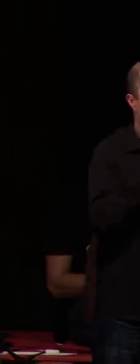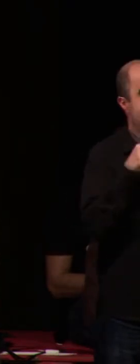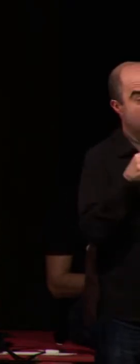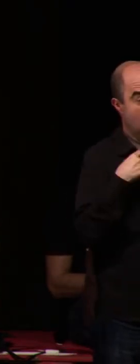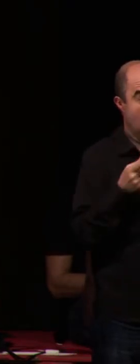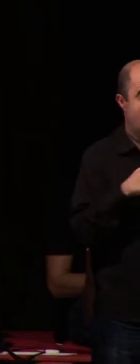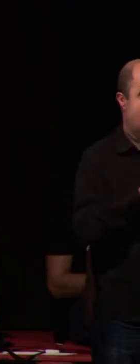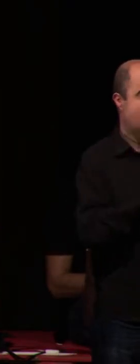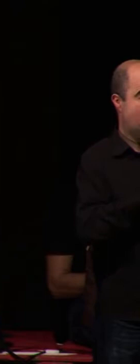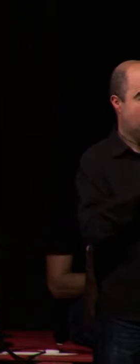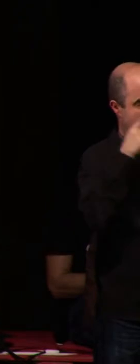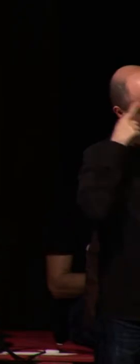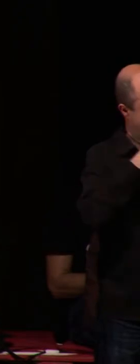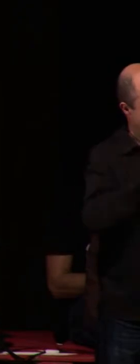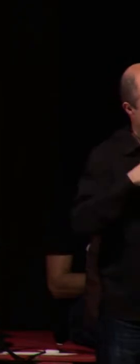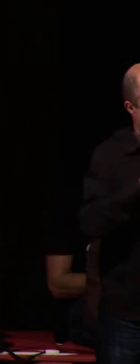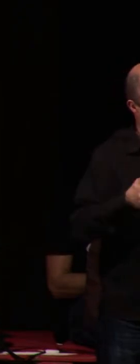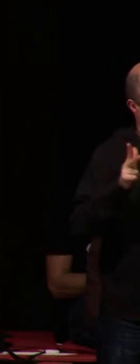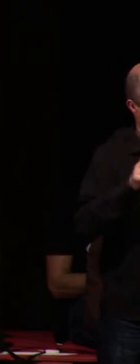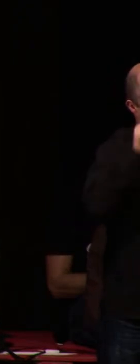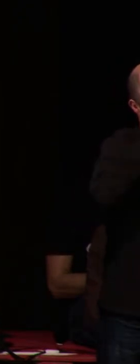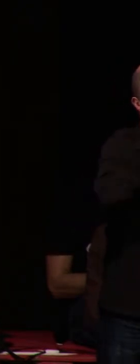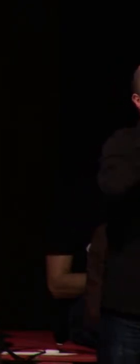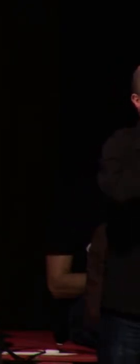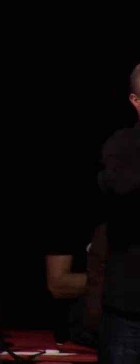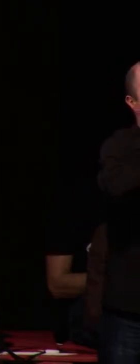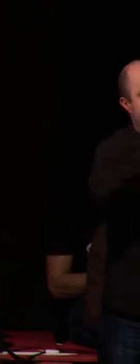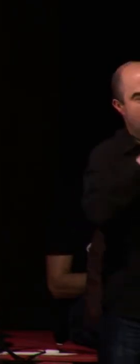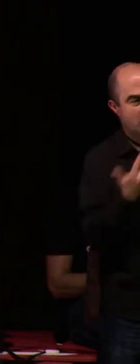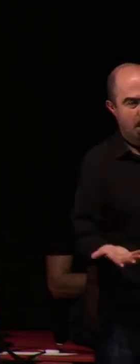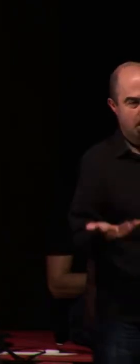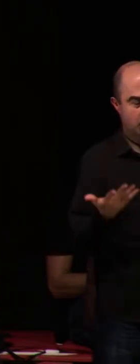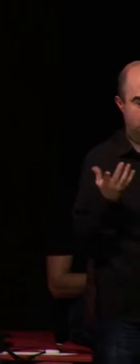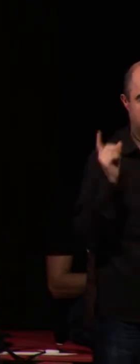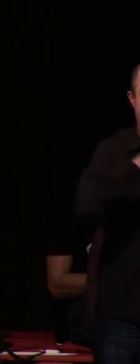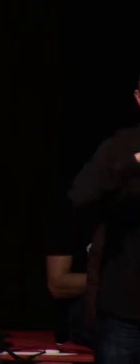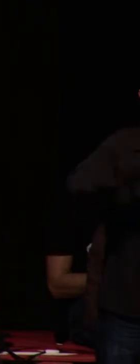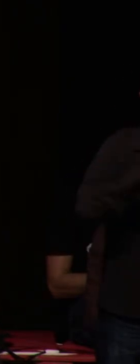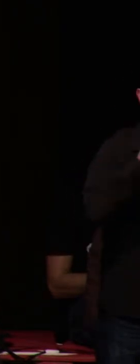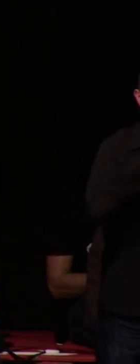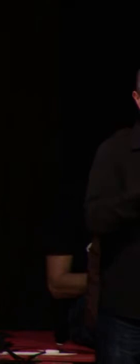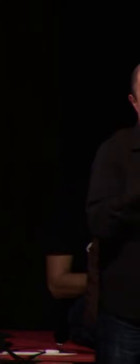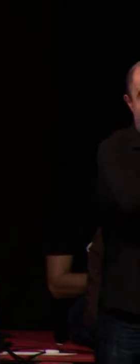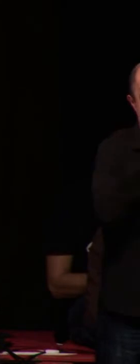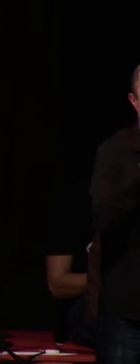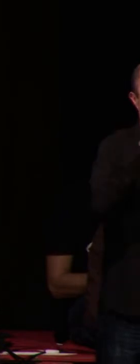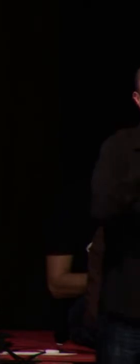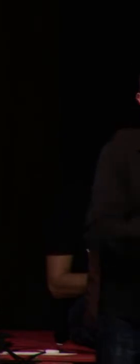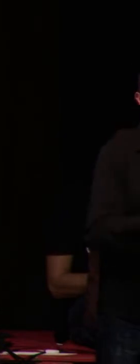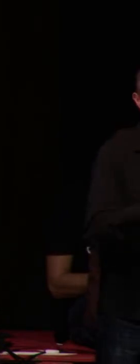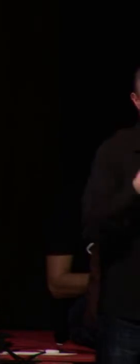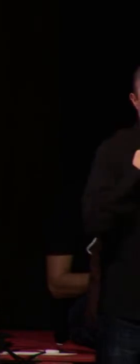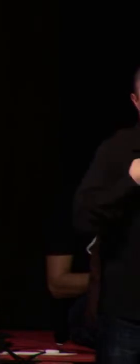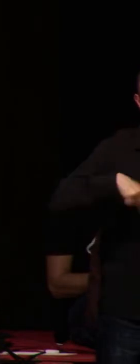insisteix l'esquerra independentista des del 1968, quan es va vertebrar com a projecte polític als Països Catalans, a nosaltres ningú